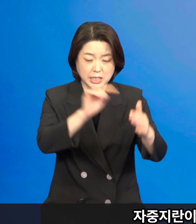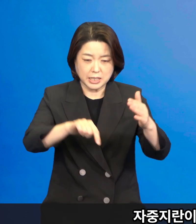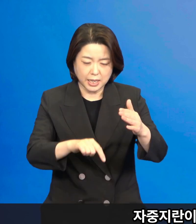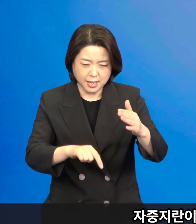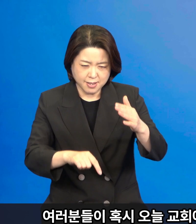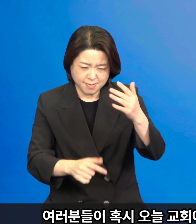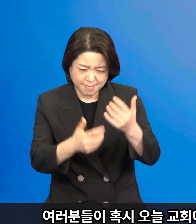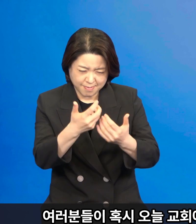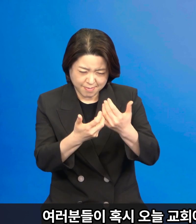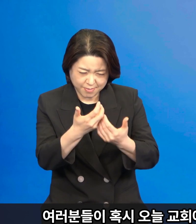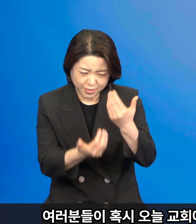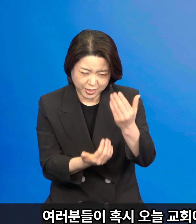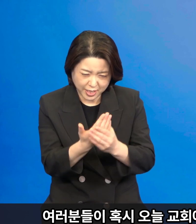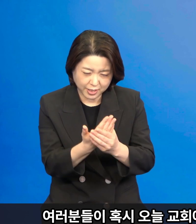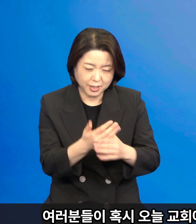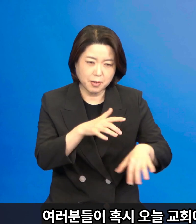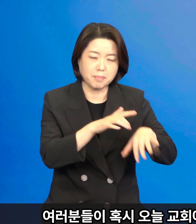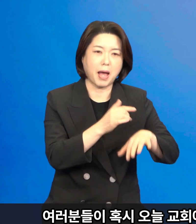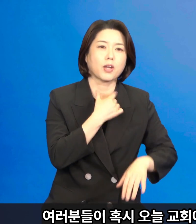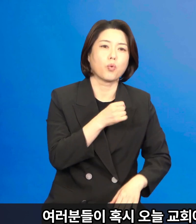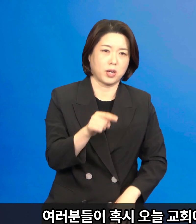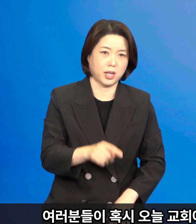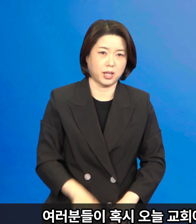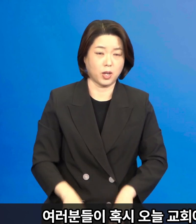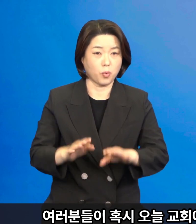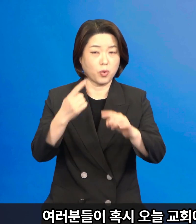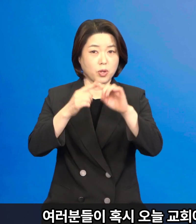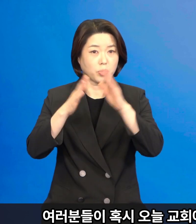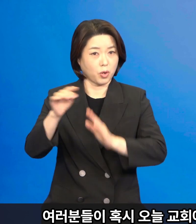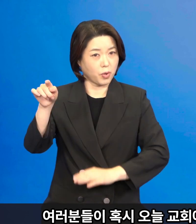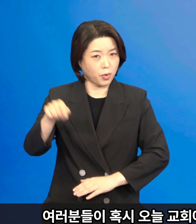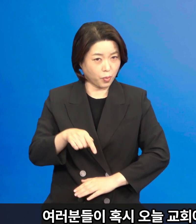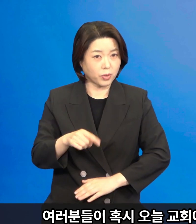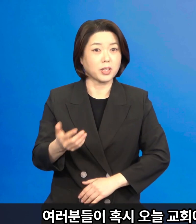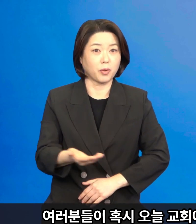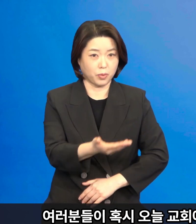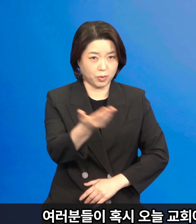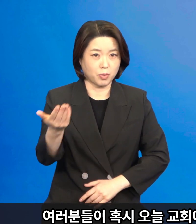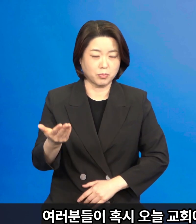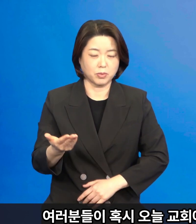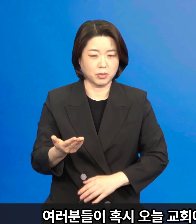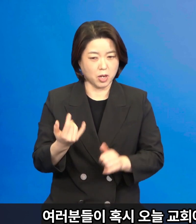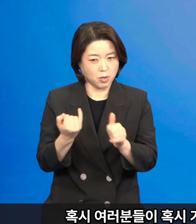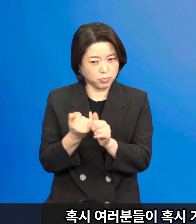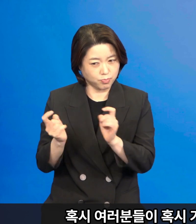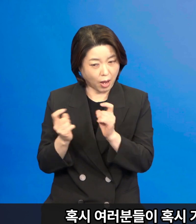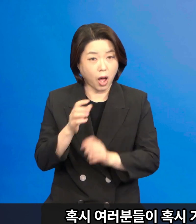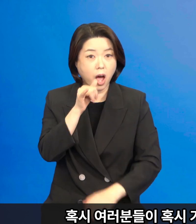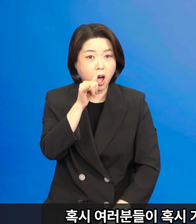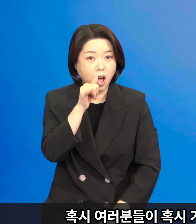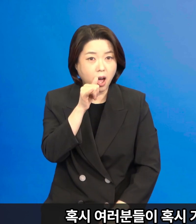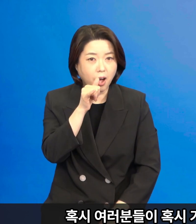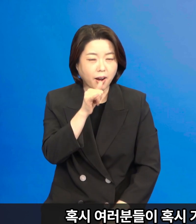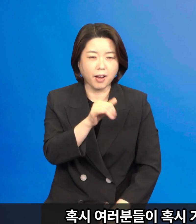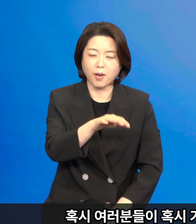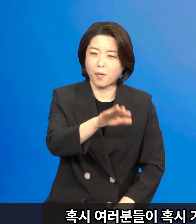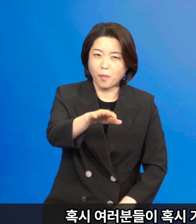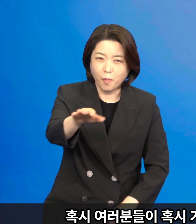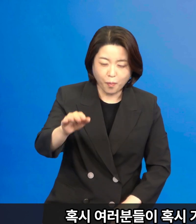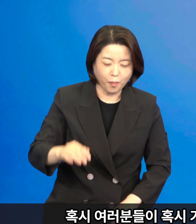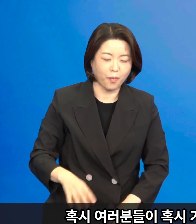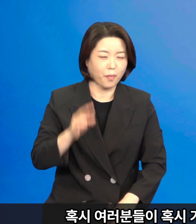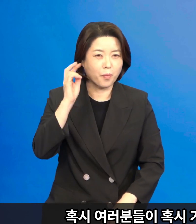마귀의 전략이에요. 여러분들이 혹시 오늘 교회에 오시면서 부부싸움 하셨습니까? 혹시 여러분들